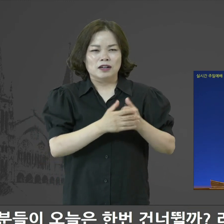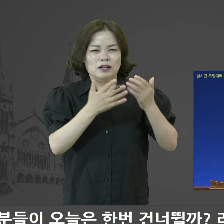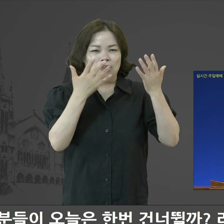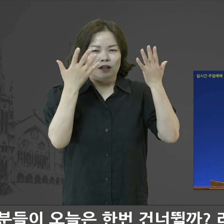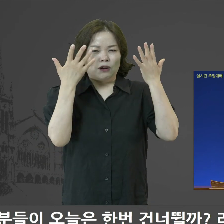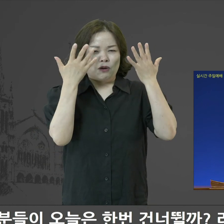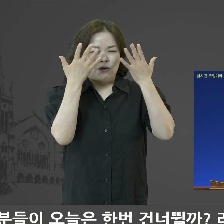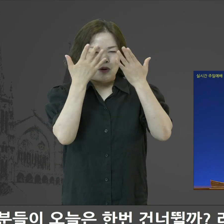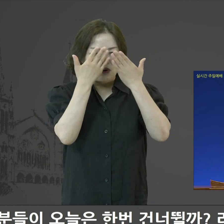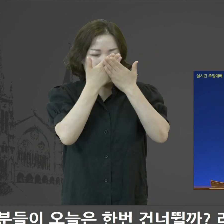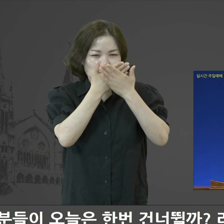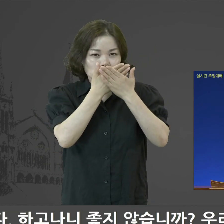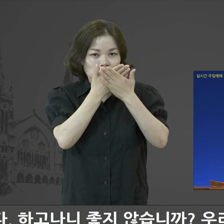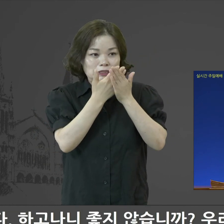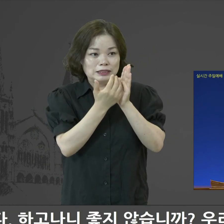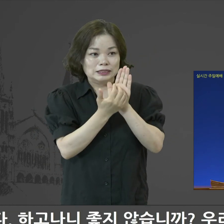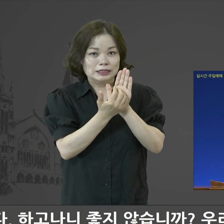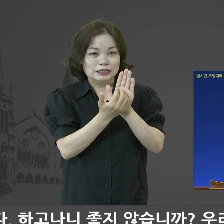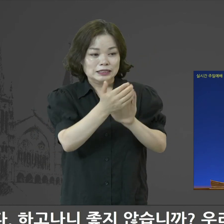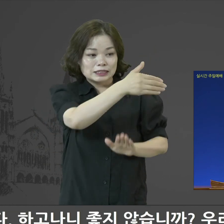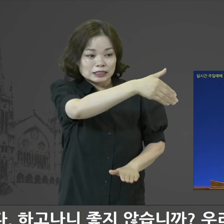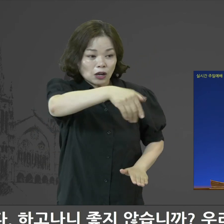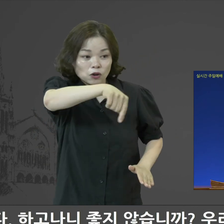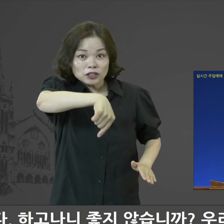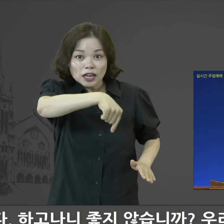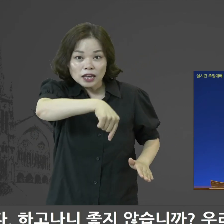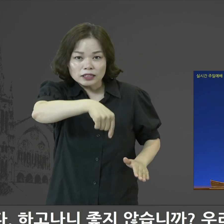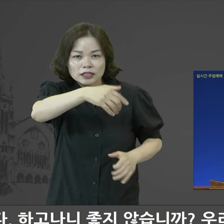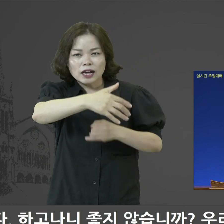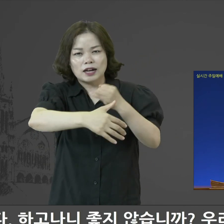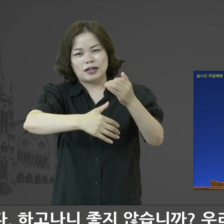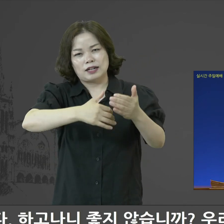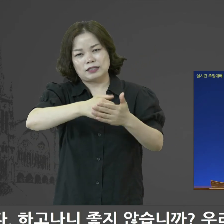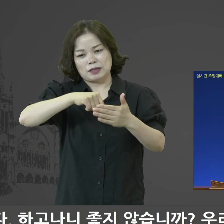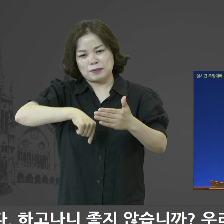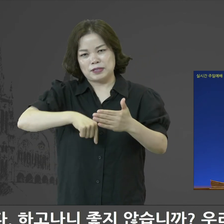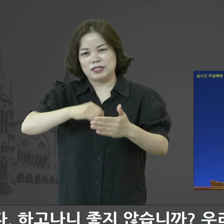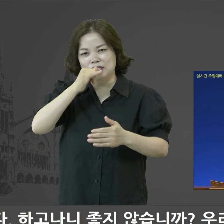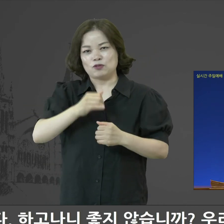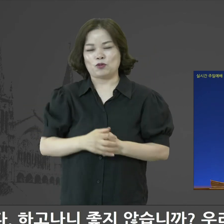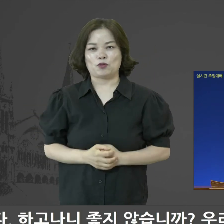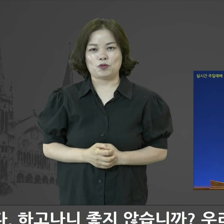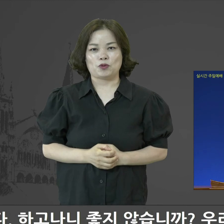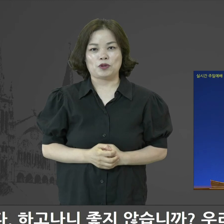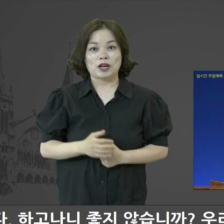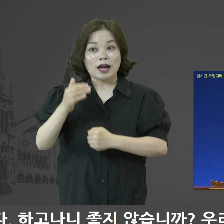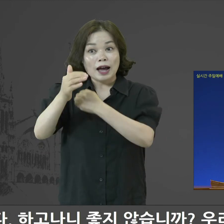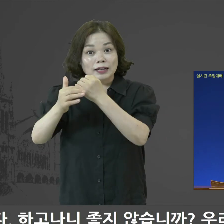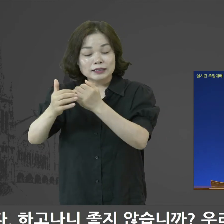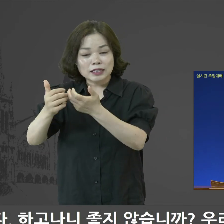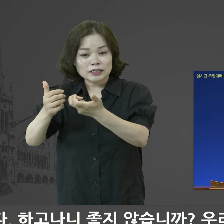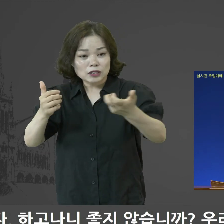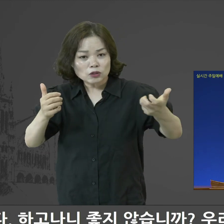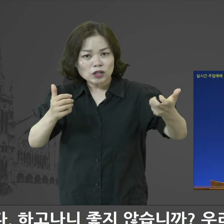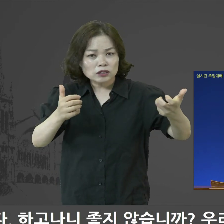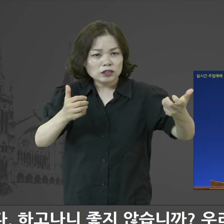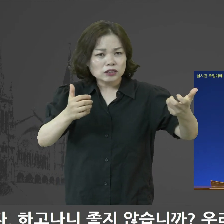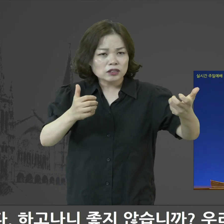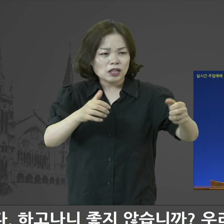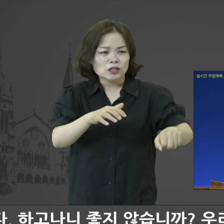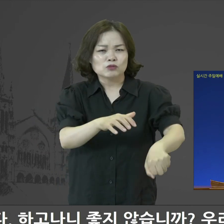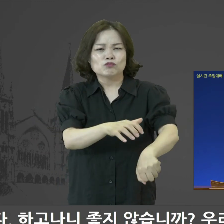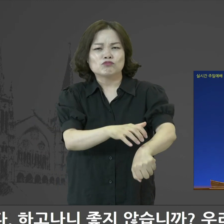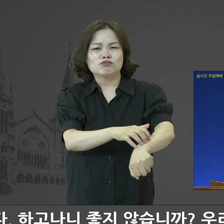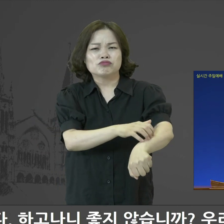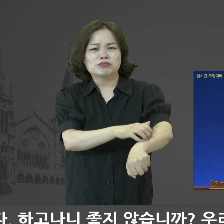어두워지는 것을 경계하는 우리 안에 하나님의 장치가 있다는 겁니다. 하나님께로 떠나 있으면 이것이